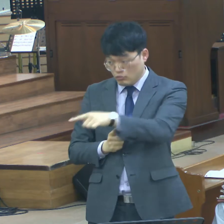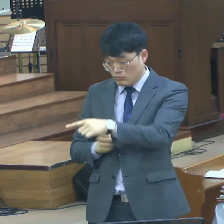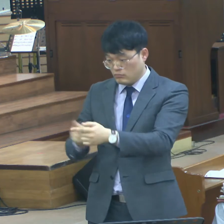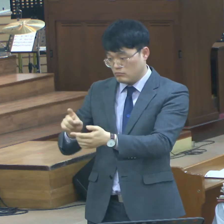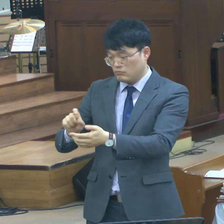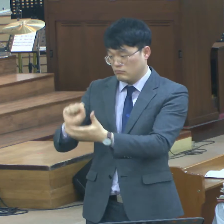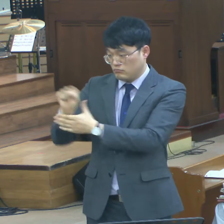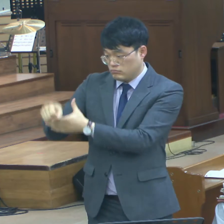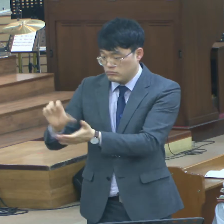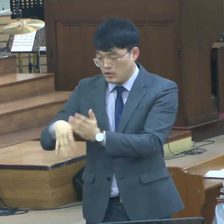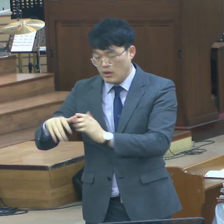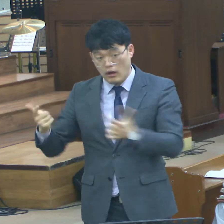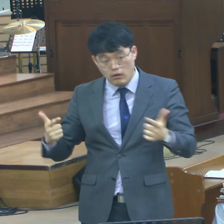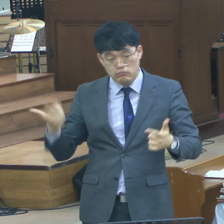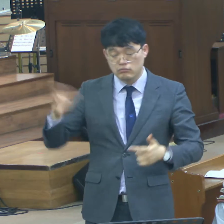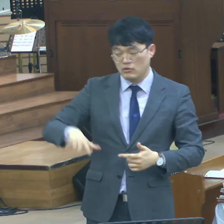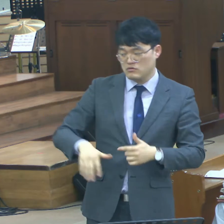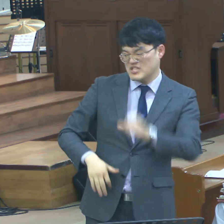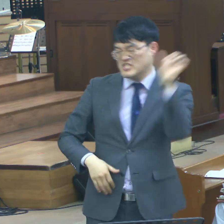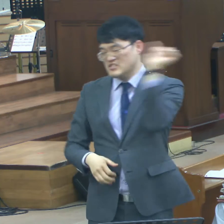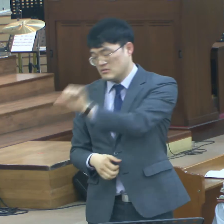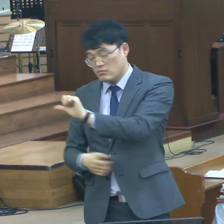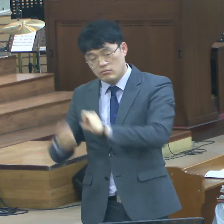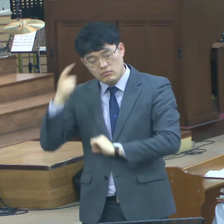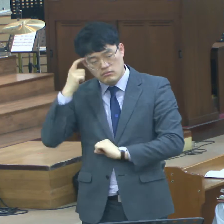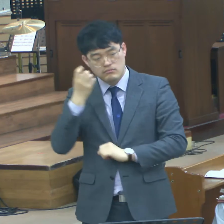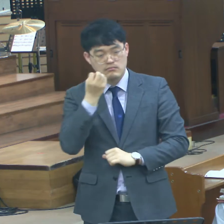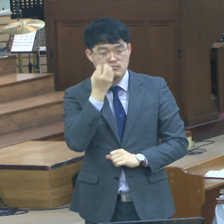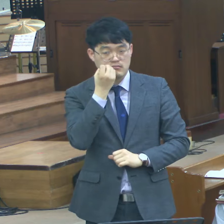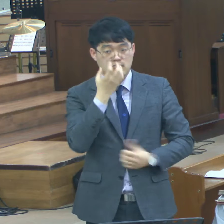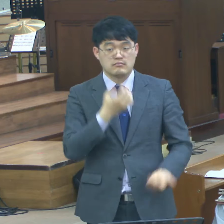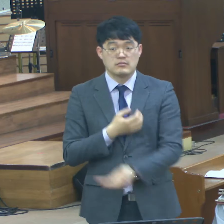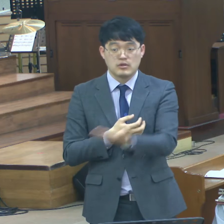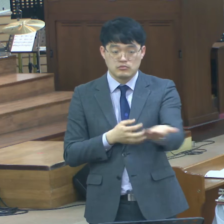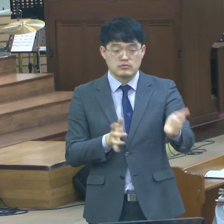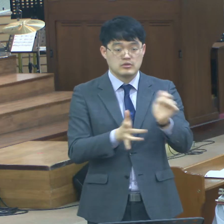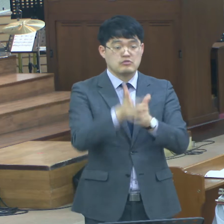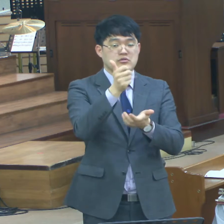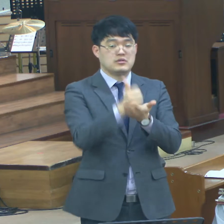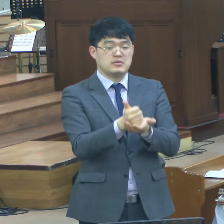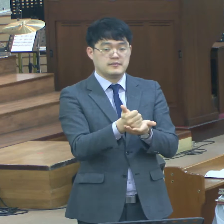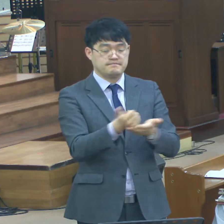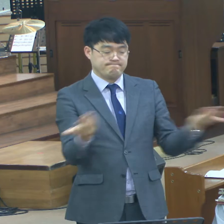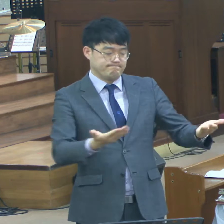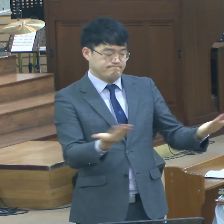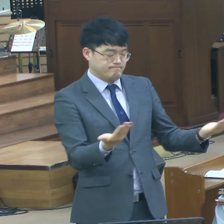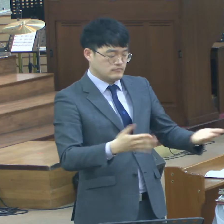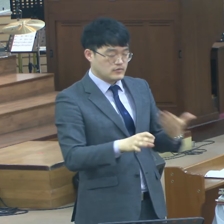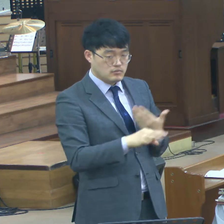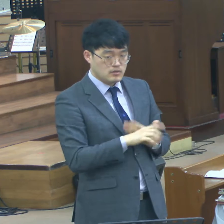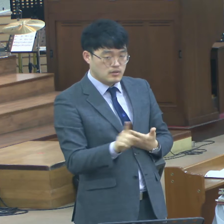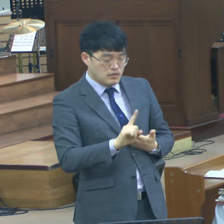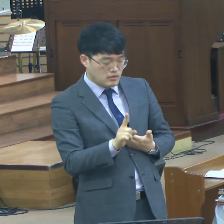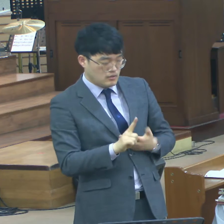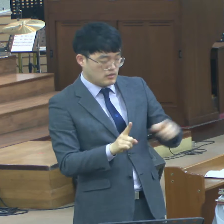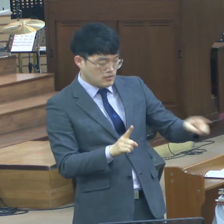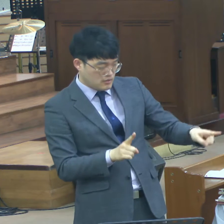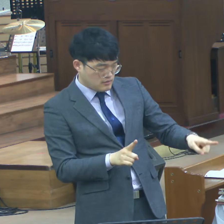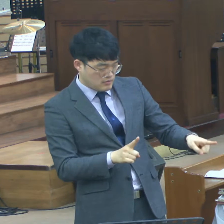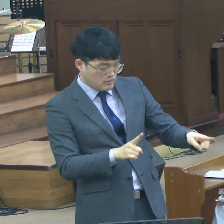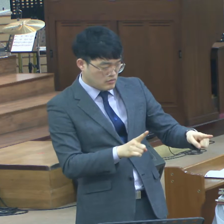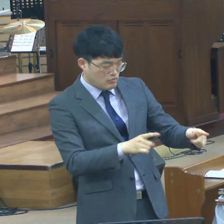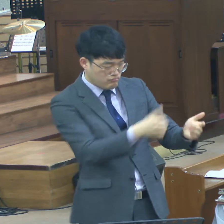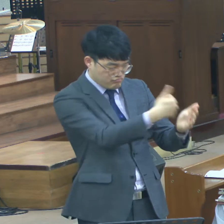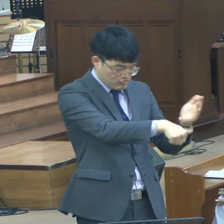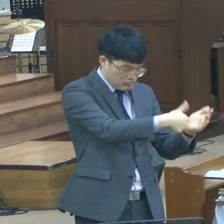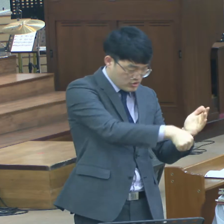하는 거예요. 예수님의 사역을 보면 어떤 사물이나 어떤 개념을 말씀하실 때 표면적인 것은